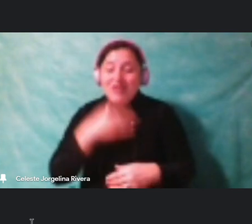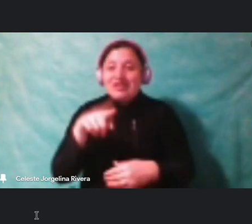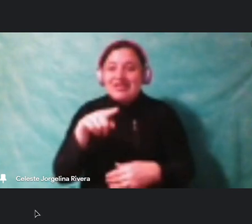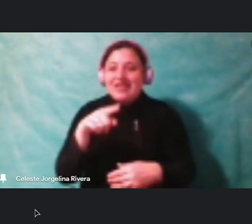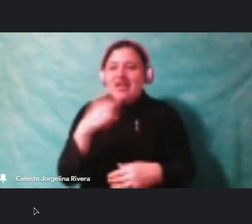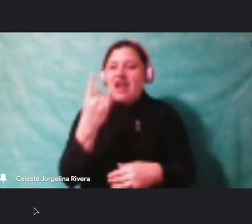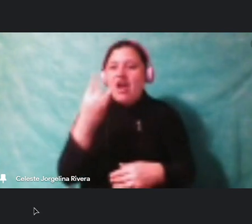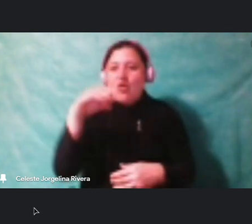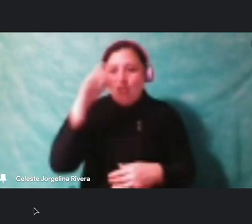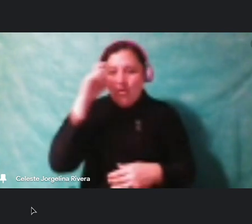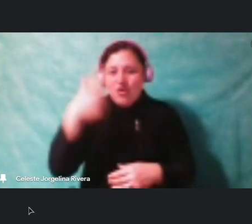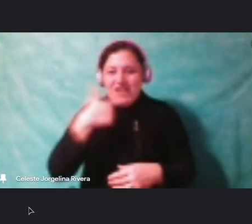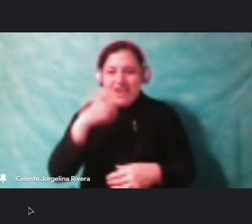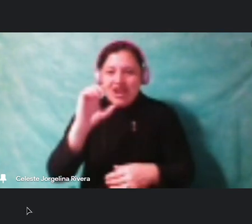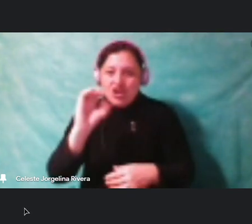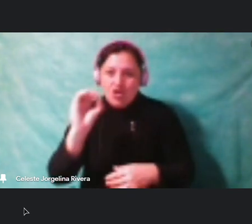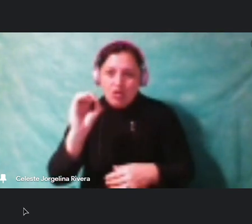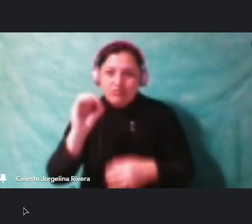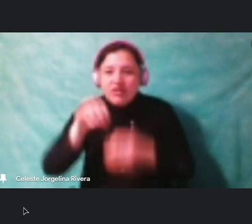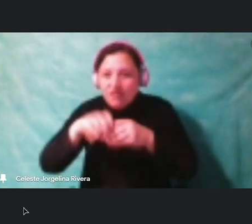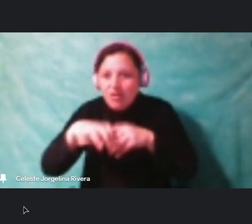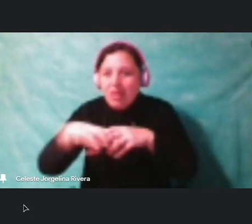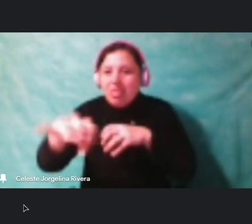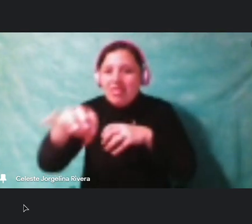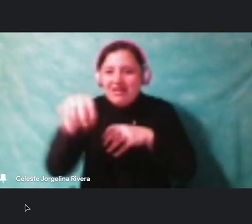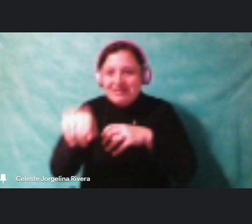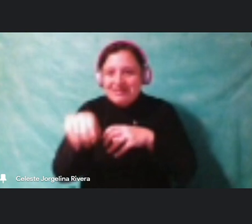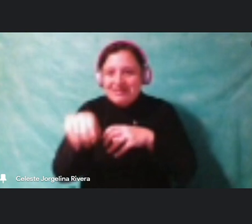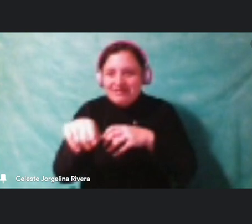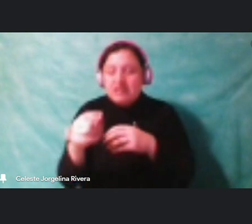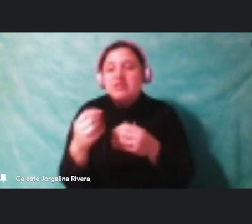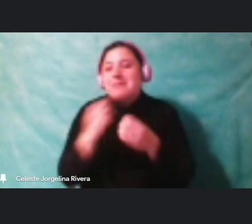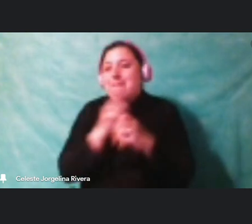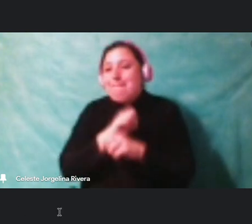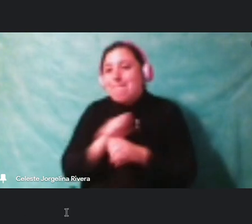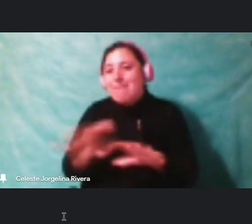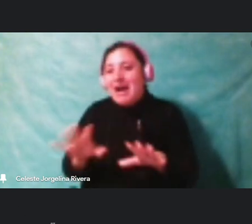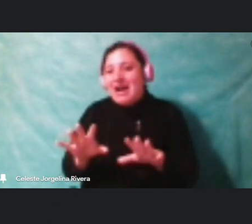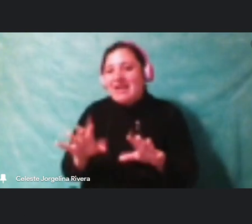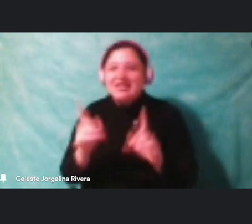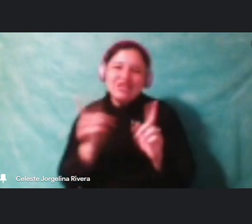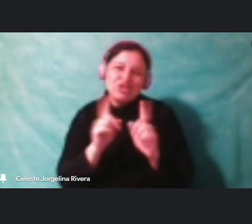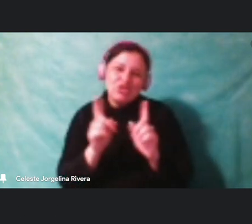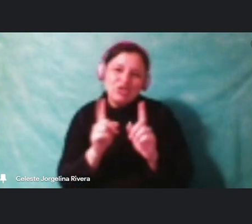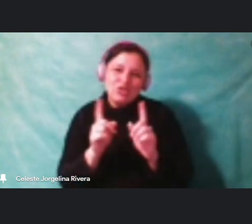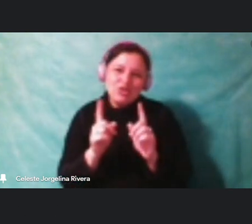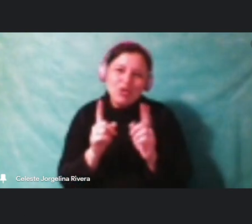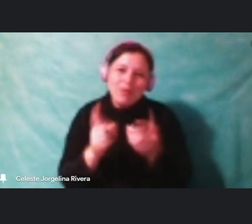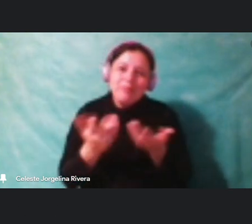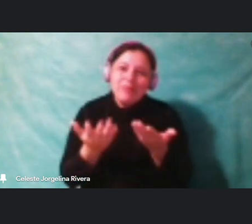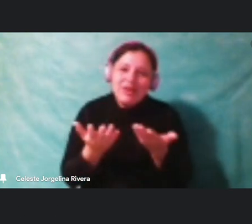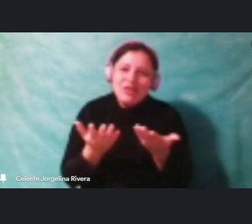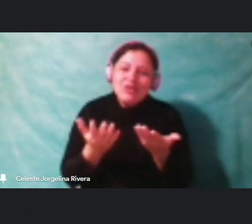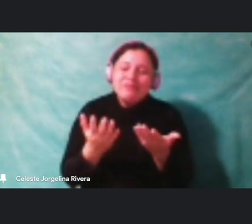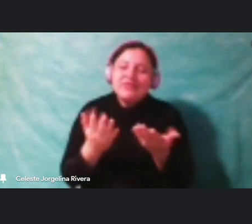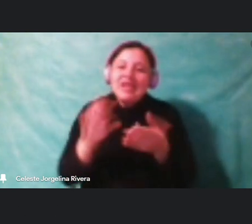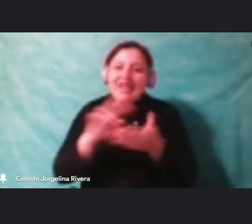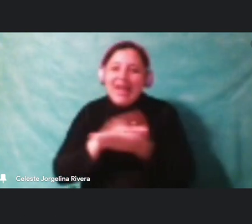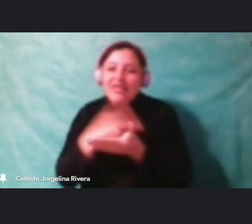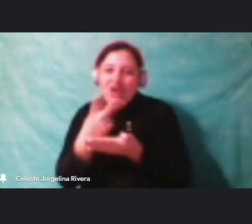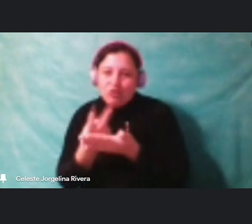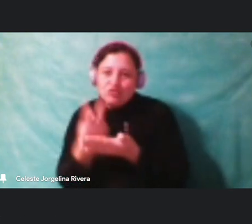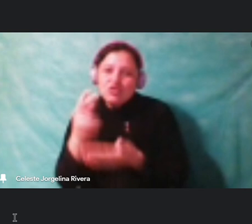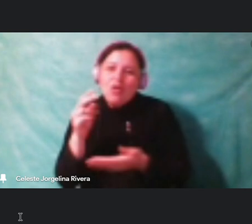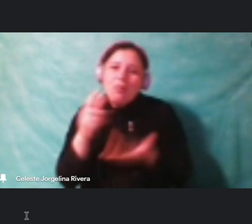¿Sí? Entonces, bueno, no es que estaría mal de una manera u otra, porque incluso también queda bien decir en lo que la Comisión Mundial